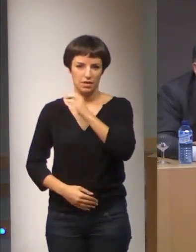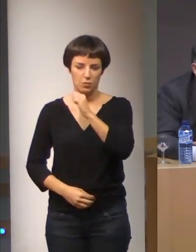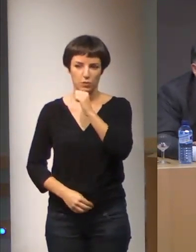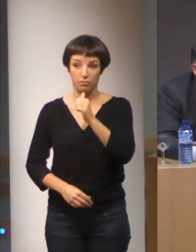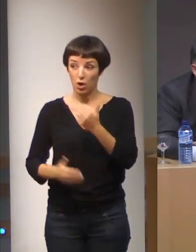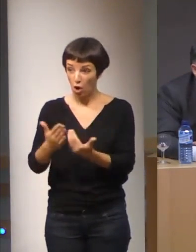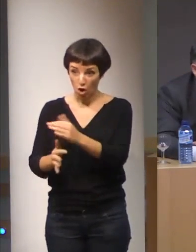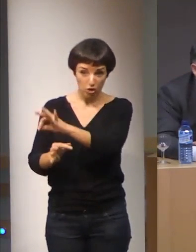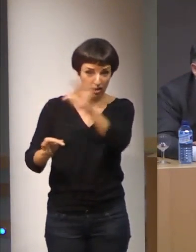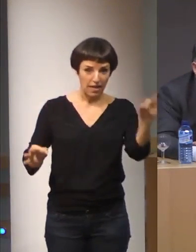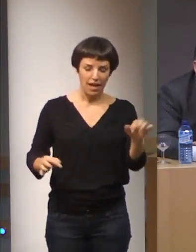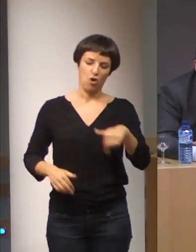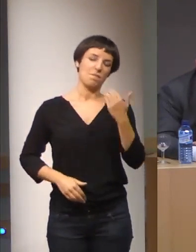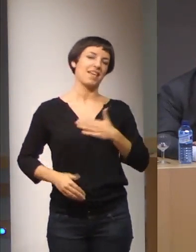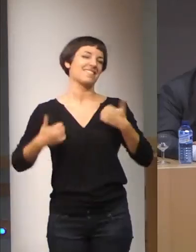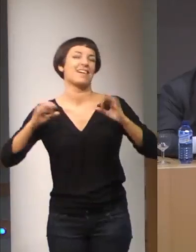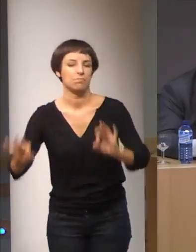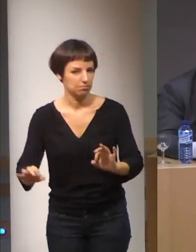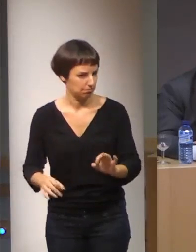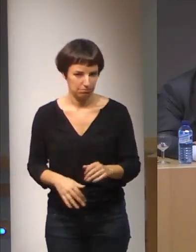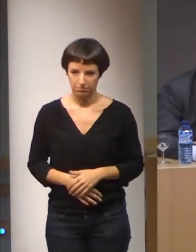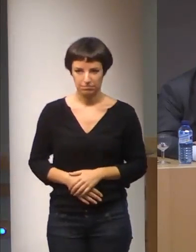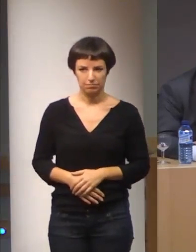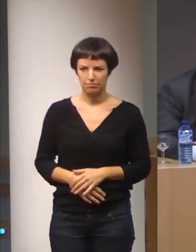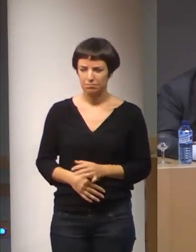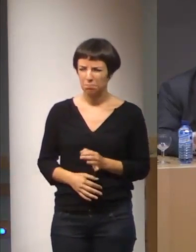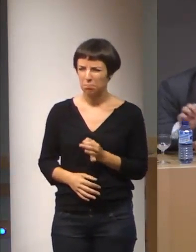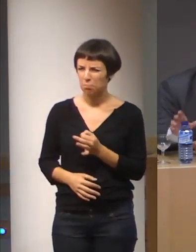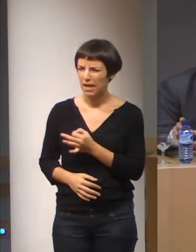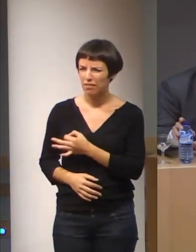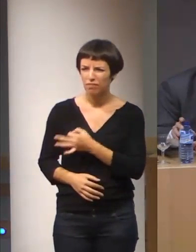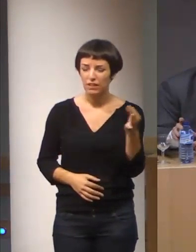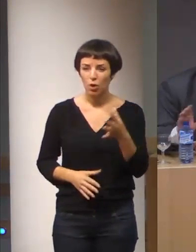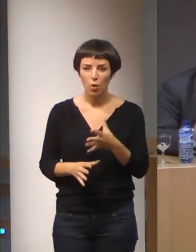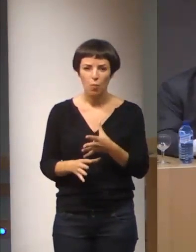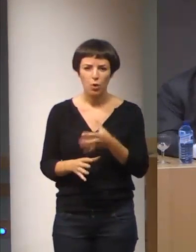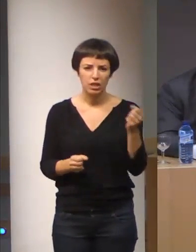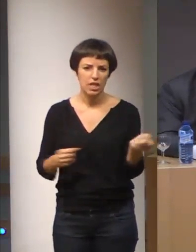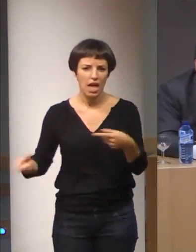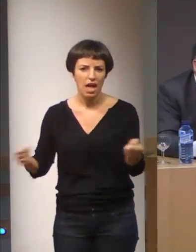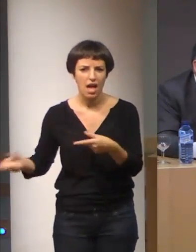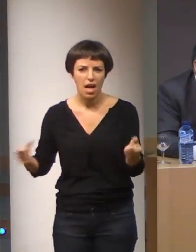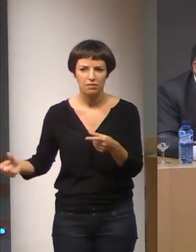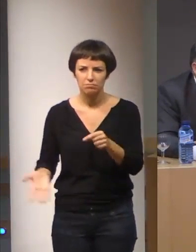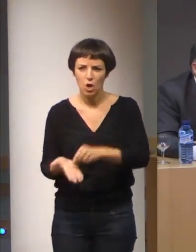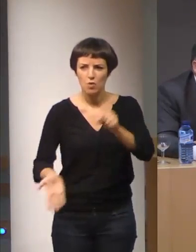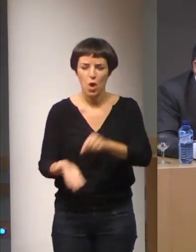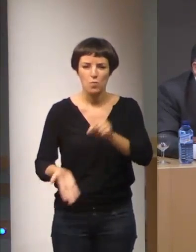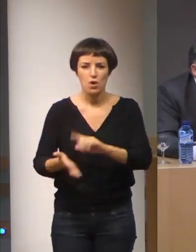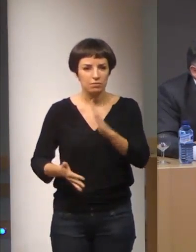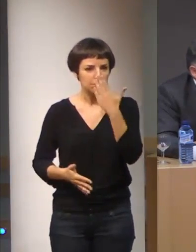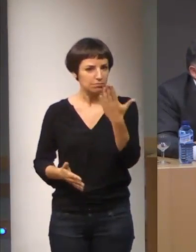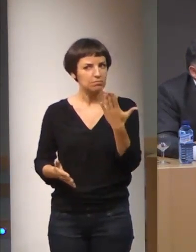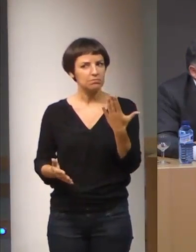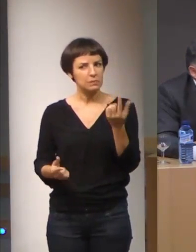una jornada así no se hace de un día para otro ha quedado perfecto en todos momento ha estado las botellas disponibles son cosas que que la verdad